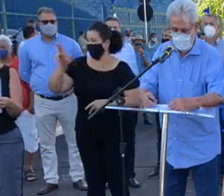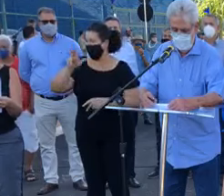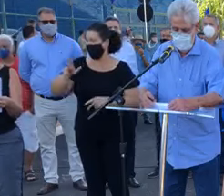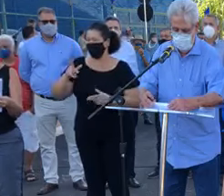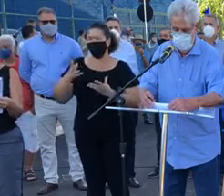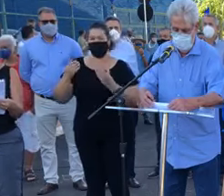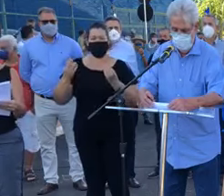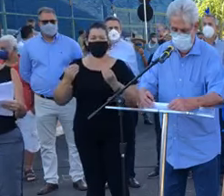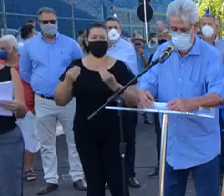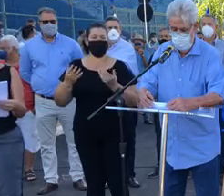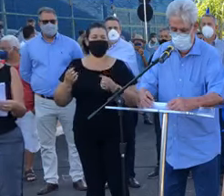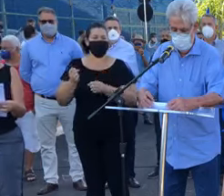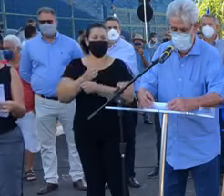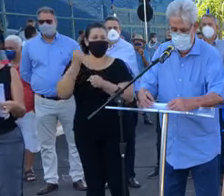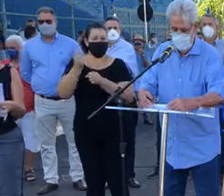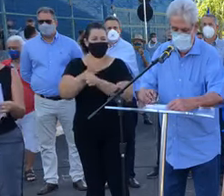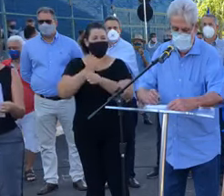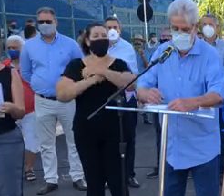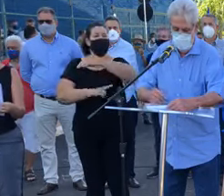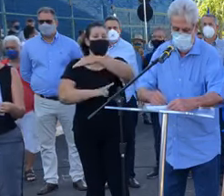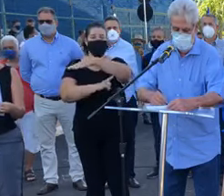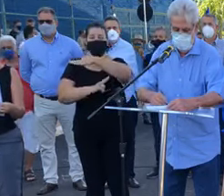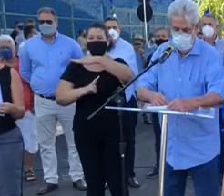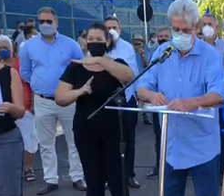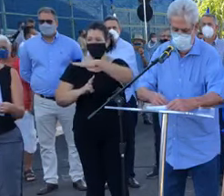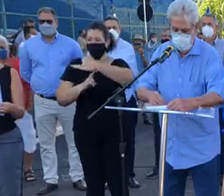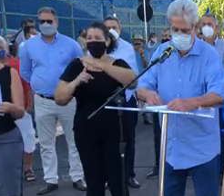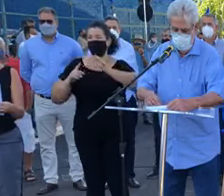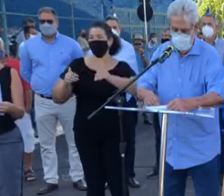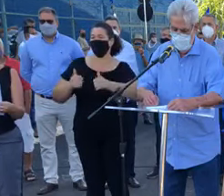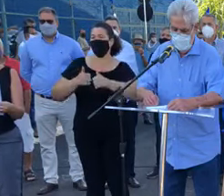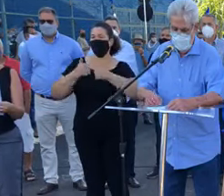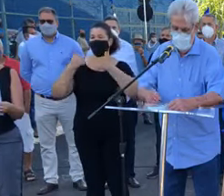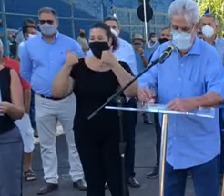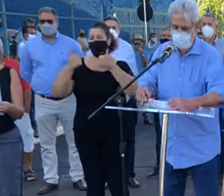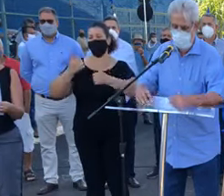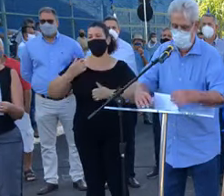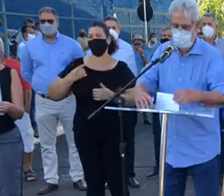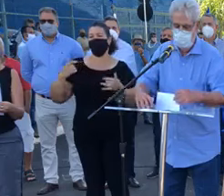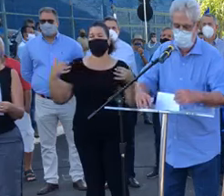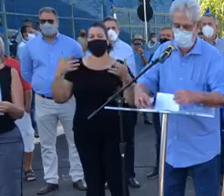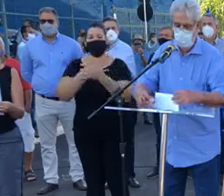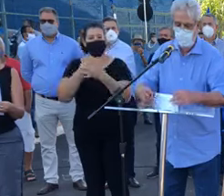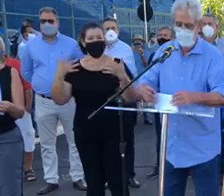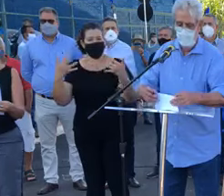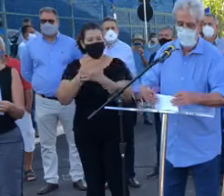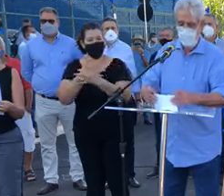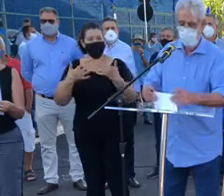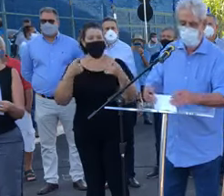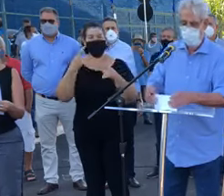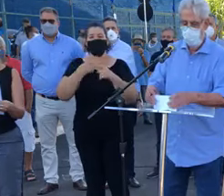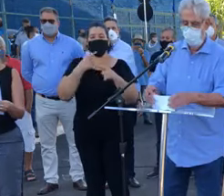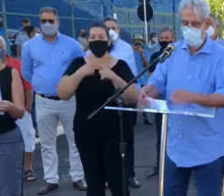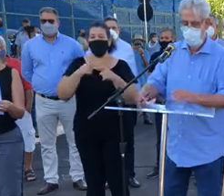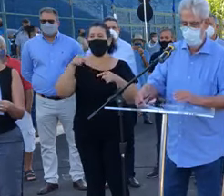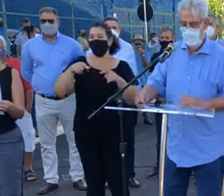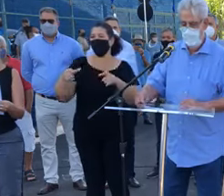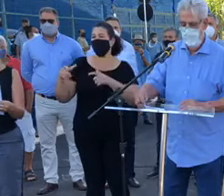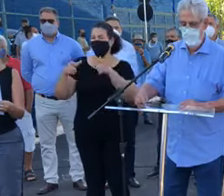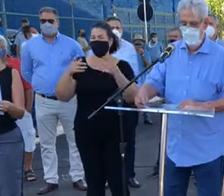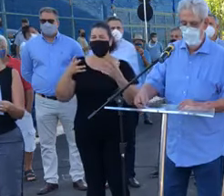esta grande obra. Esta trincheira irá melhorar as condições de tráfego, pois passam pelo